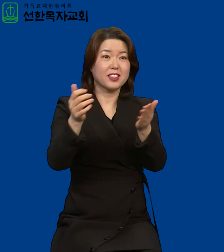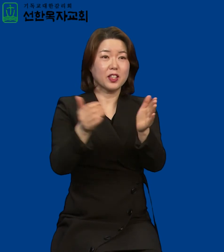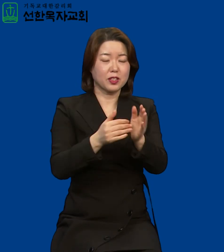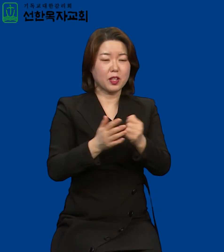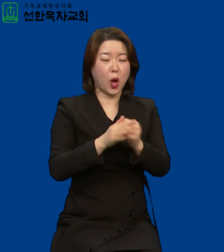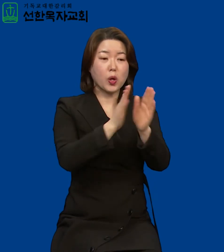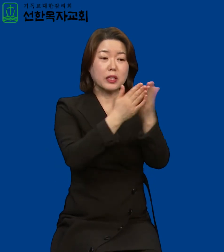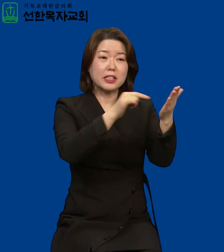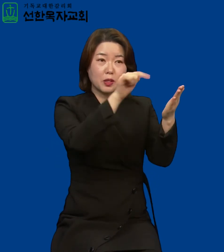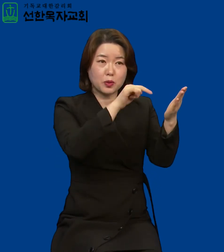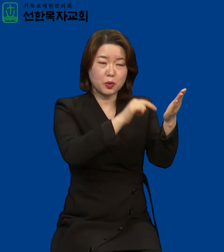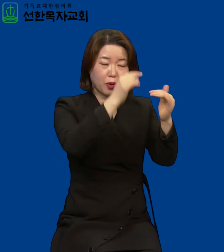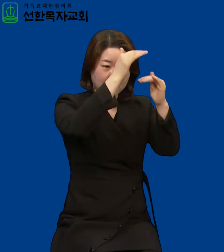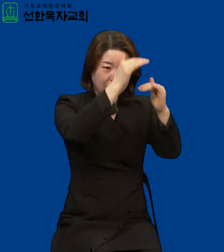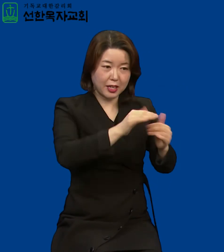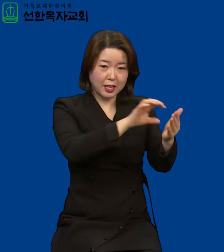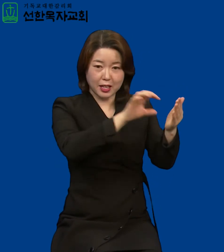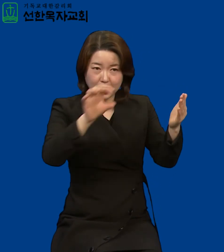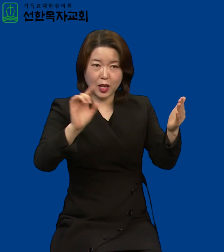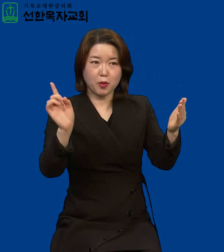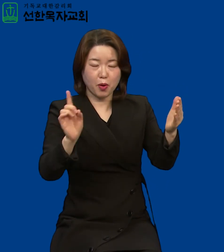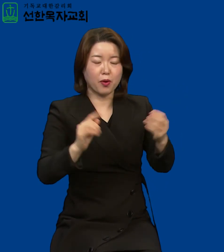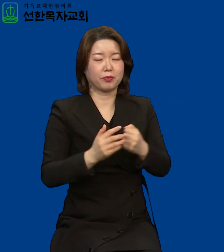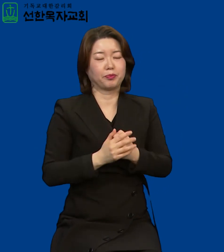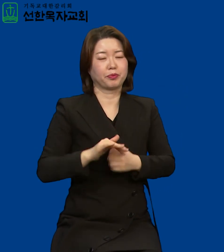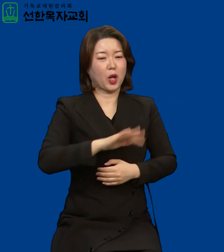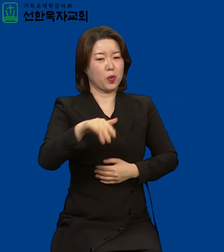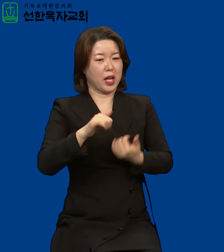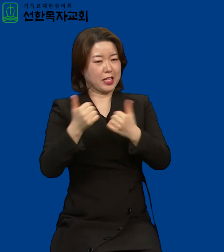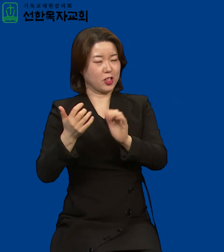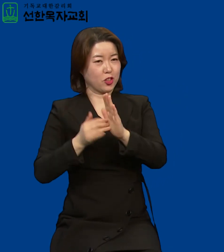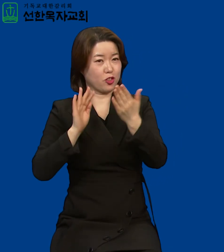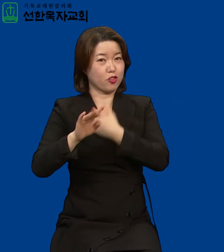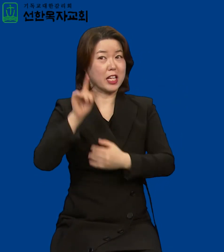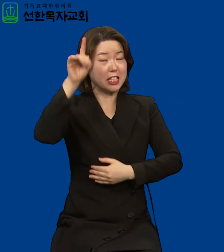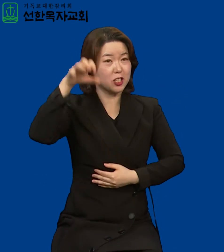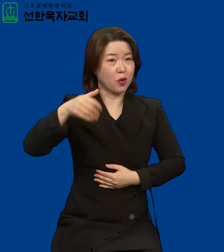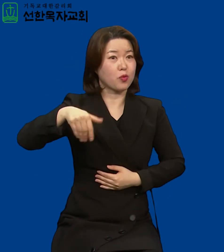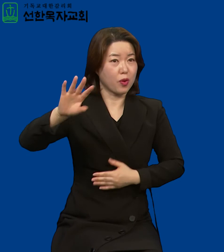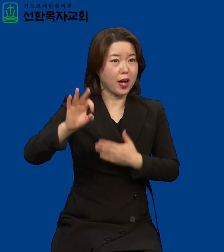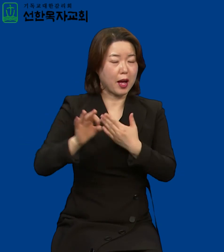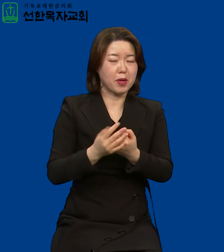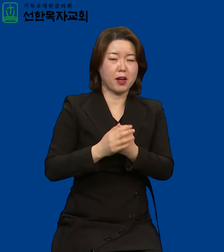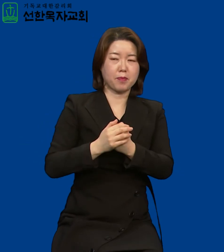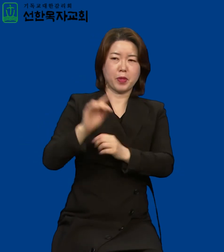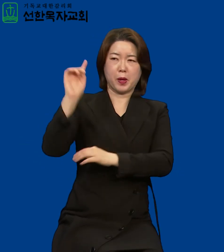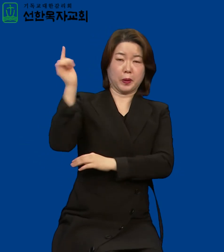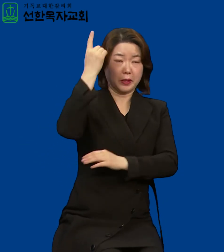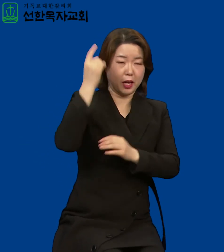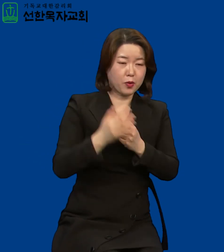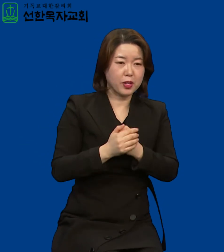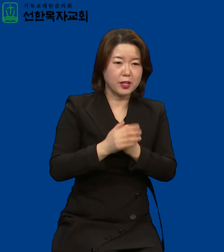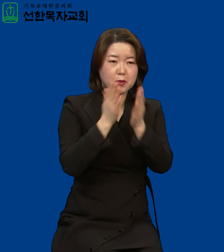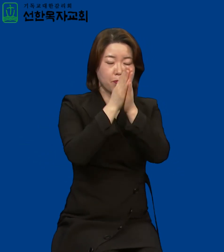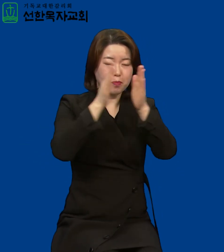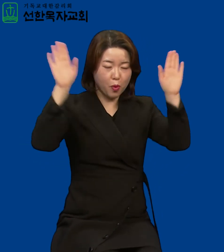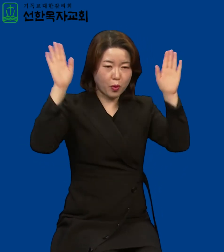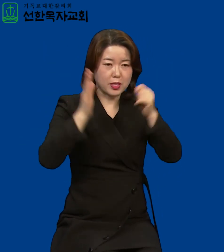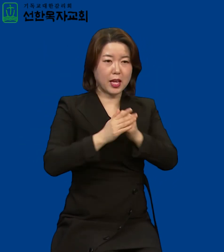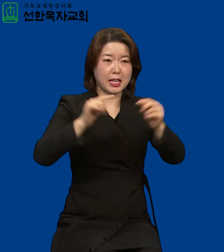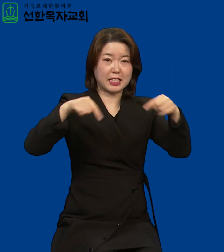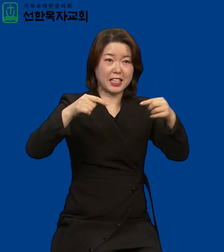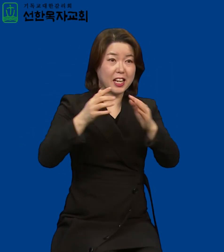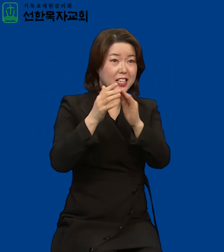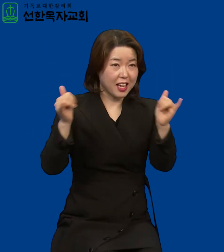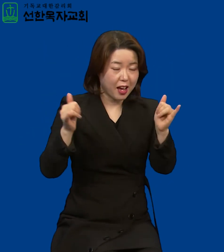이야기를 하세요. 우리가 죽고 난 다음에 천국 가면 다윗이나 모세나 엘리야나